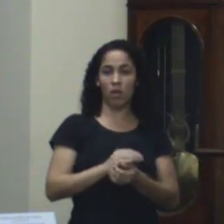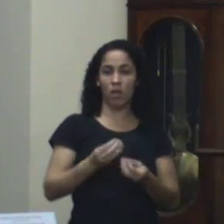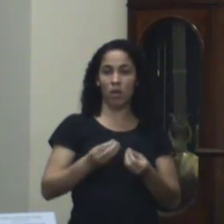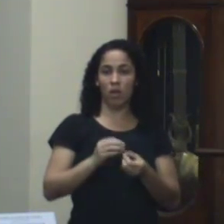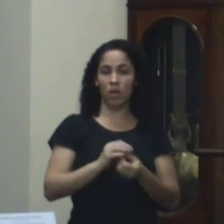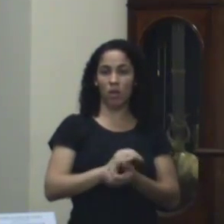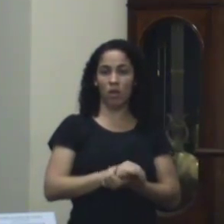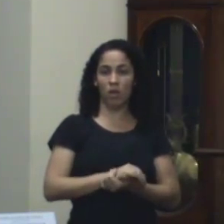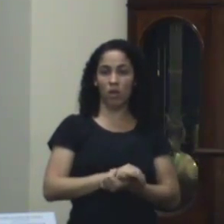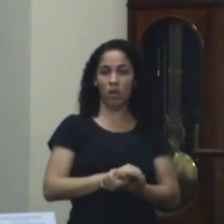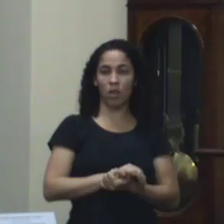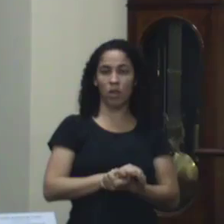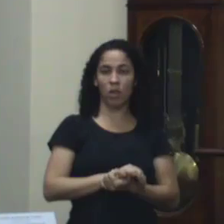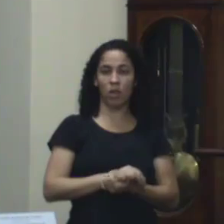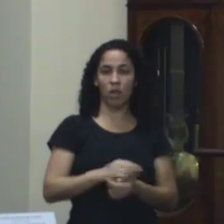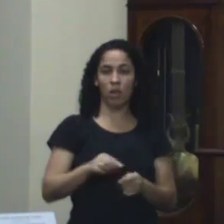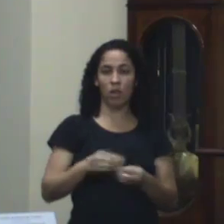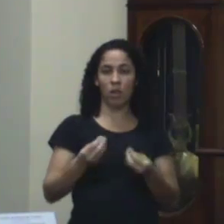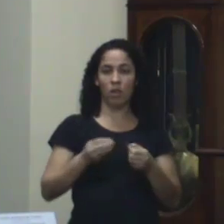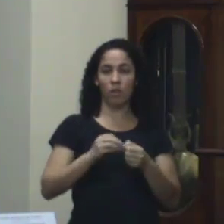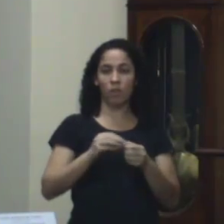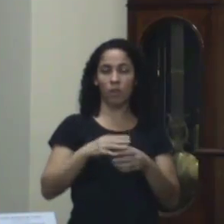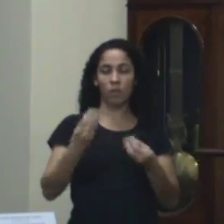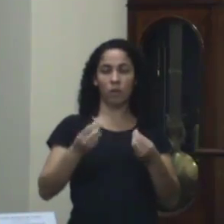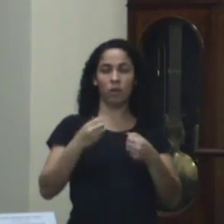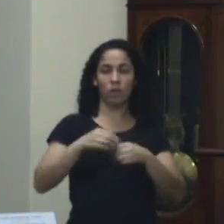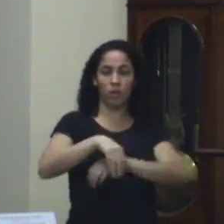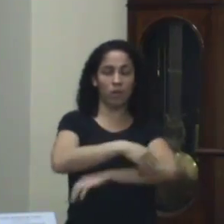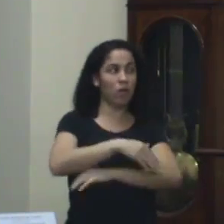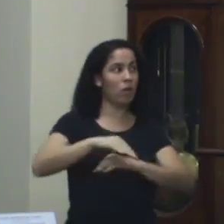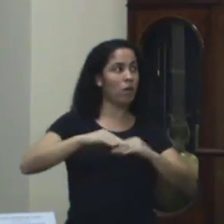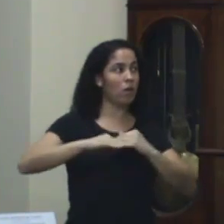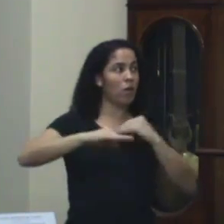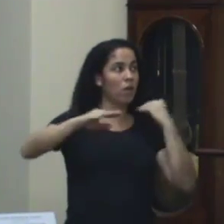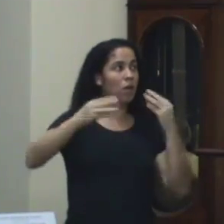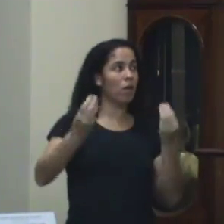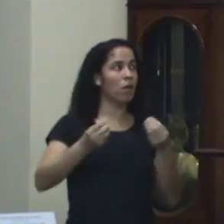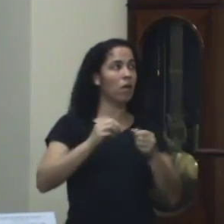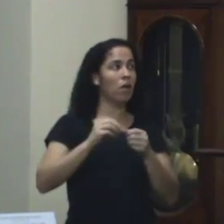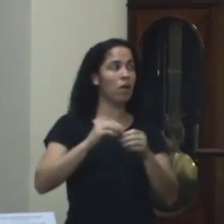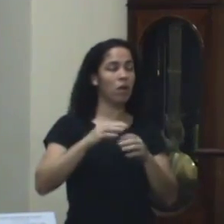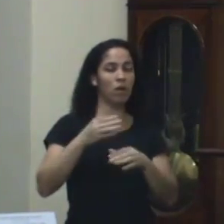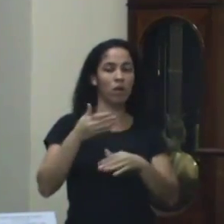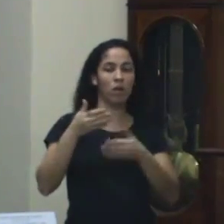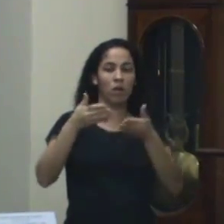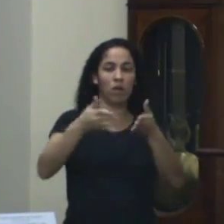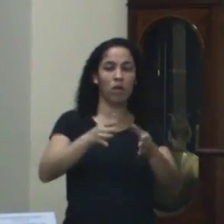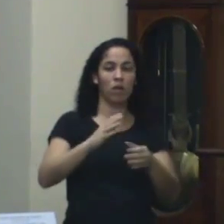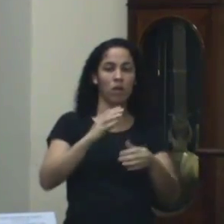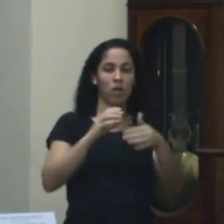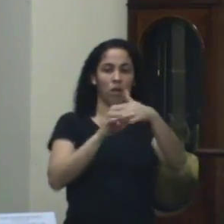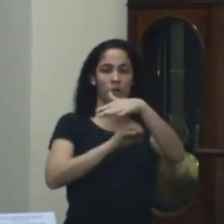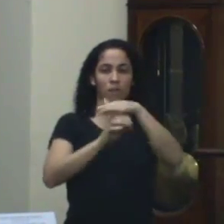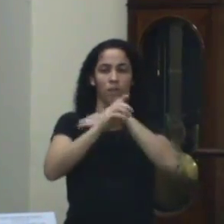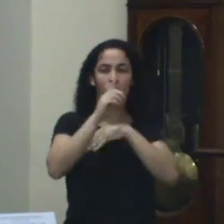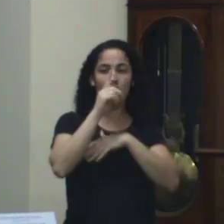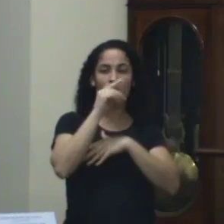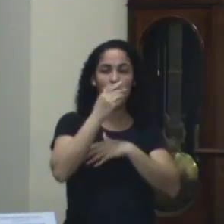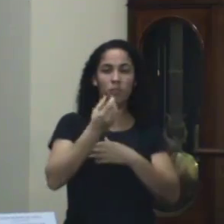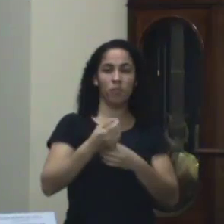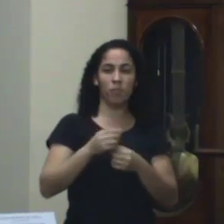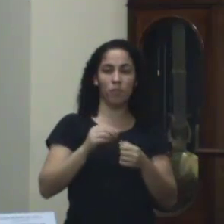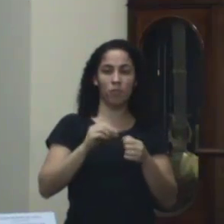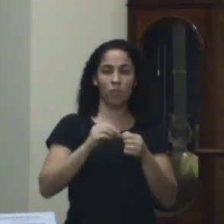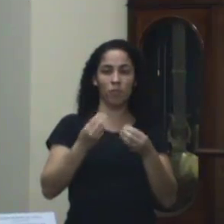fornecimento, não são capeadas, aí chega a SEDAI, faz um estrago total no distrito